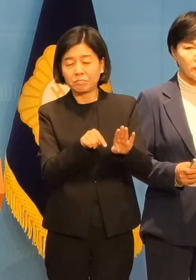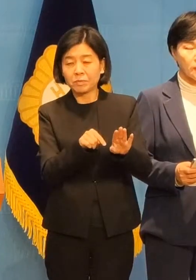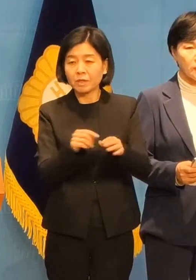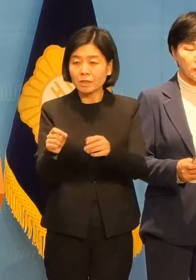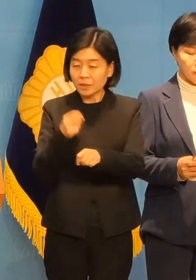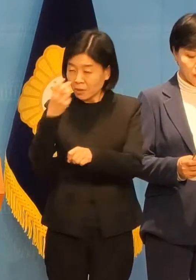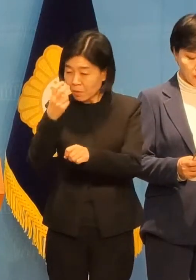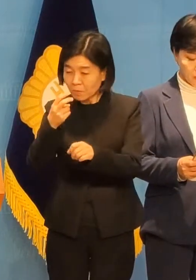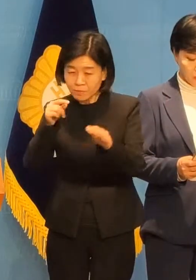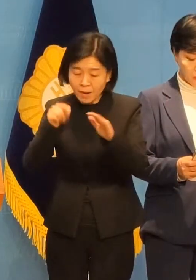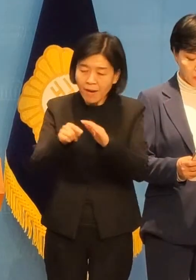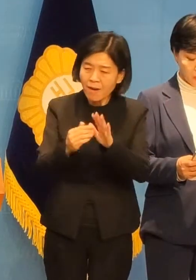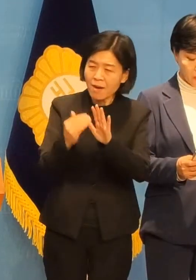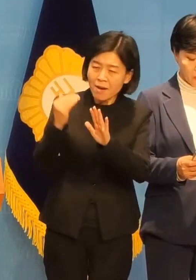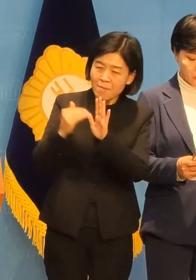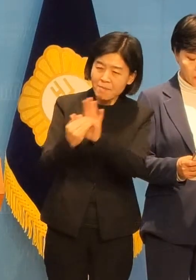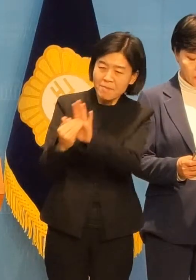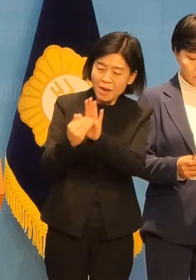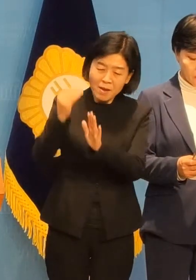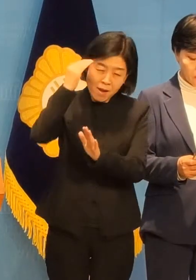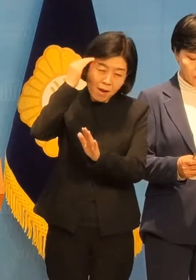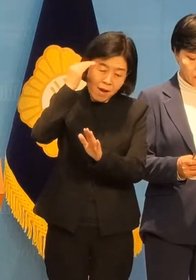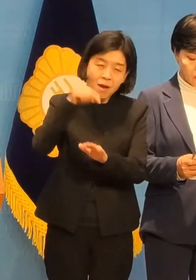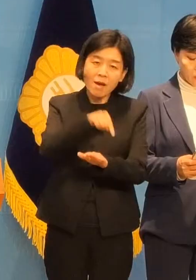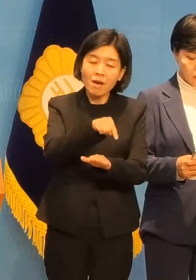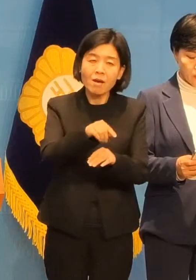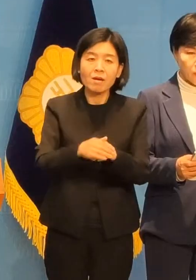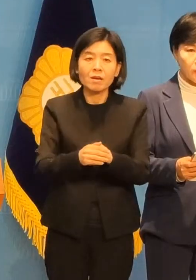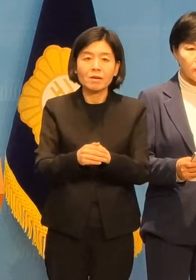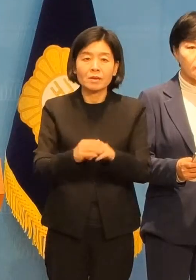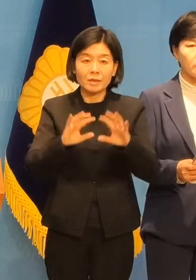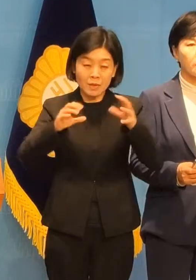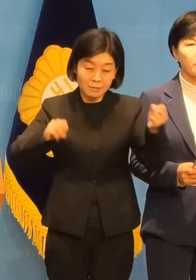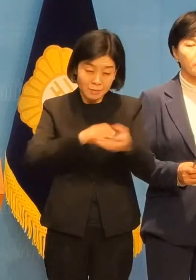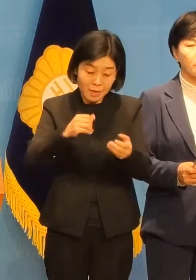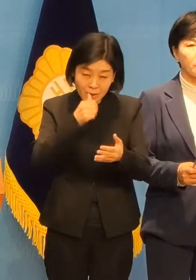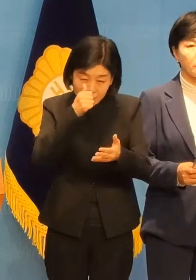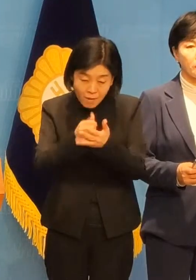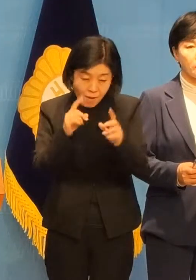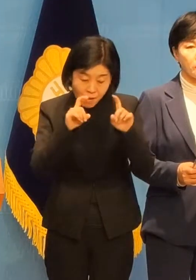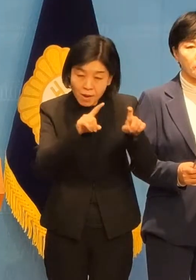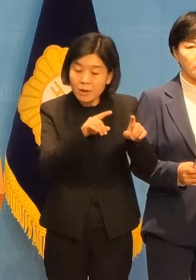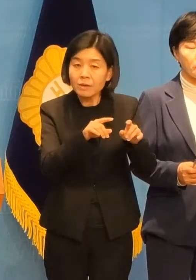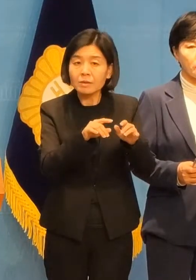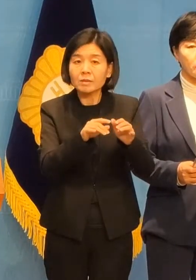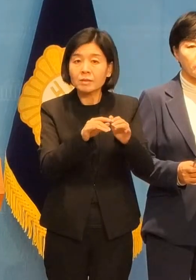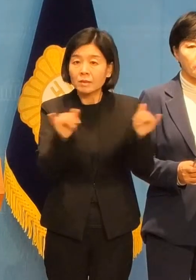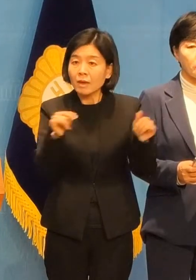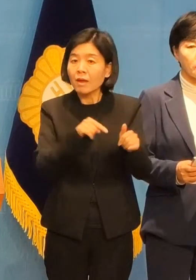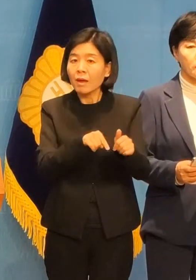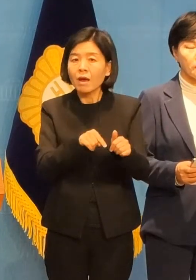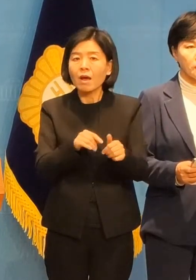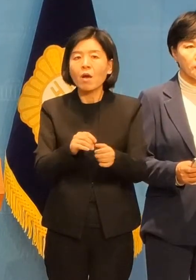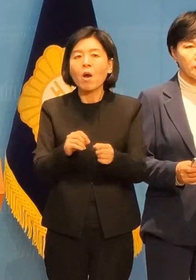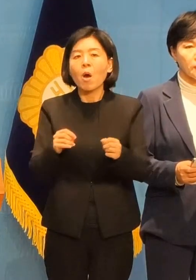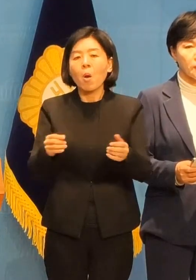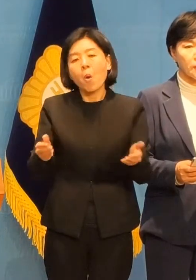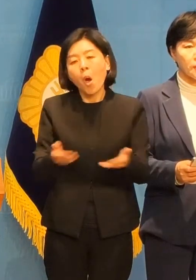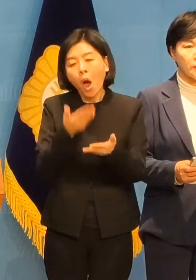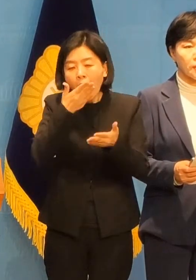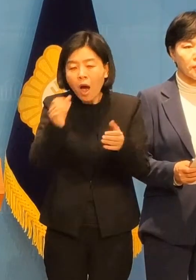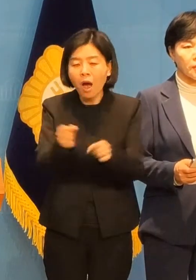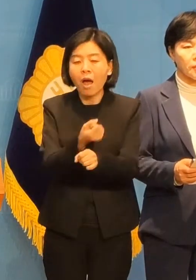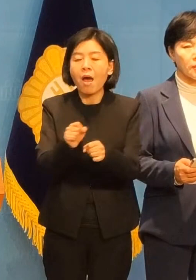수사를 방해했음에도 불구하고 내란 피의자들에게 공무집행 방해 허가증을 발부한 것과